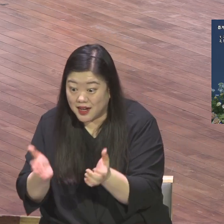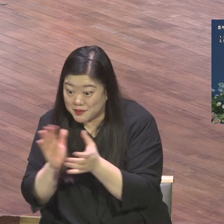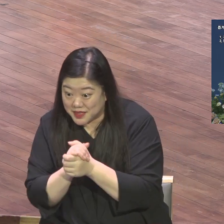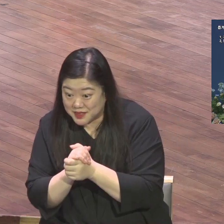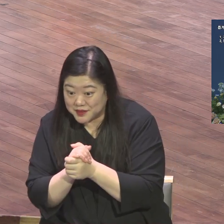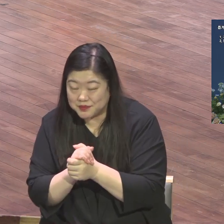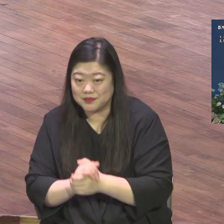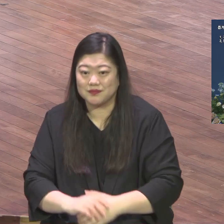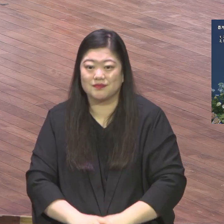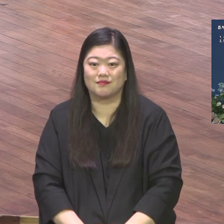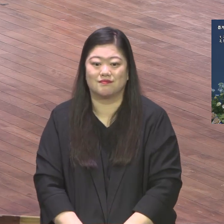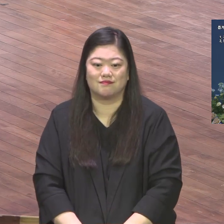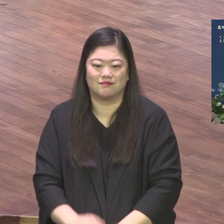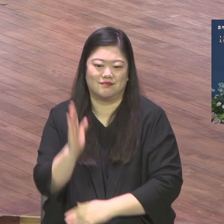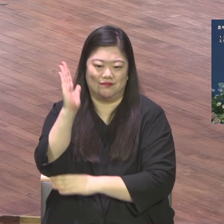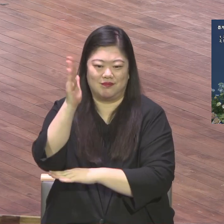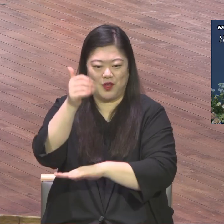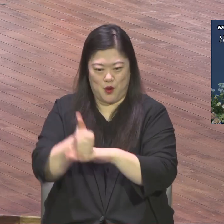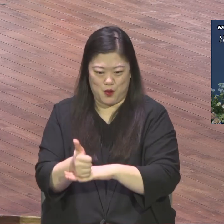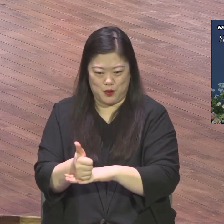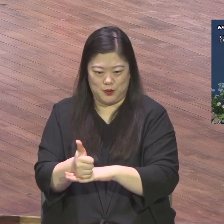축복합니다. 결론입니다.